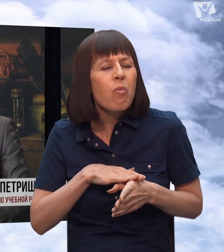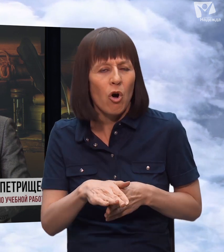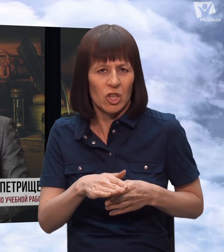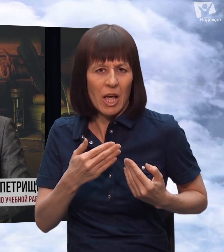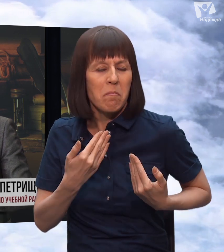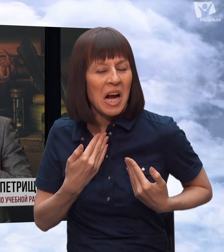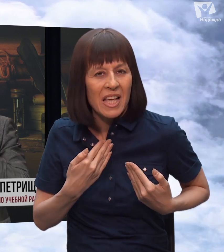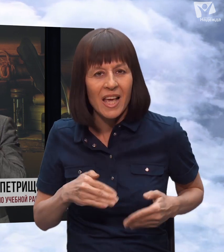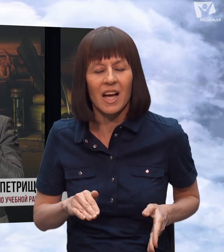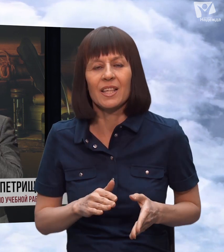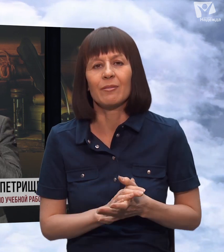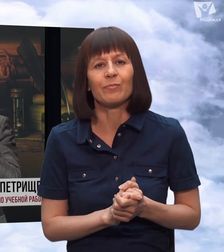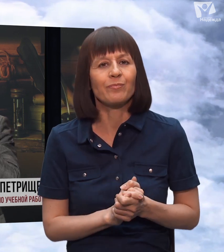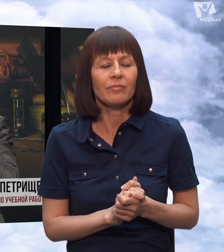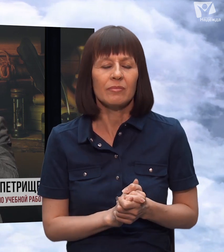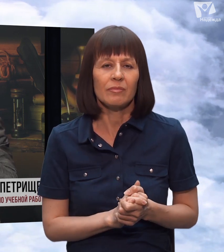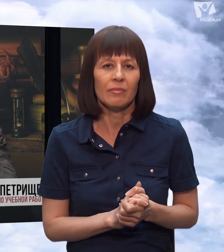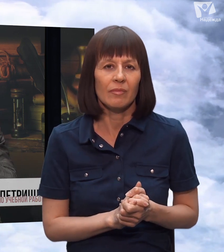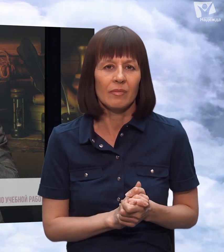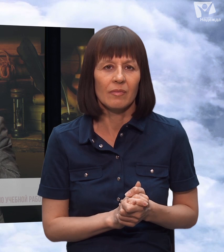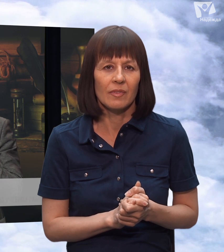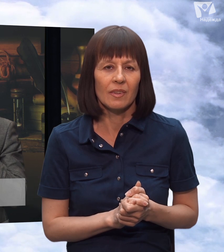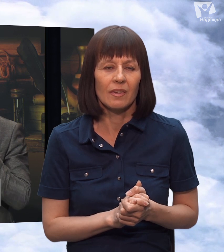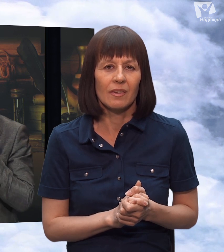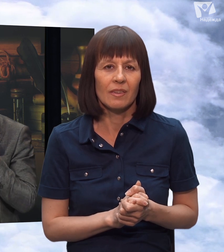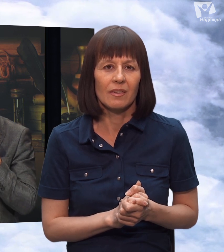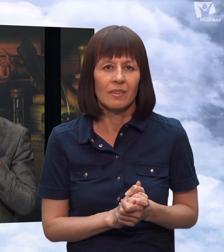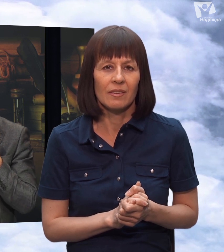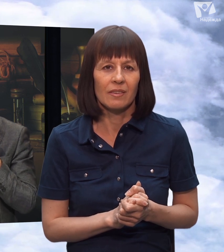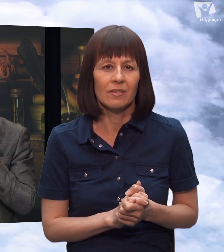но почему вот и